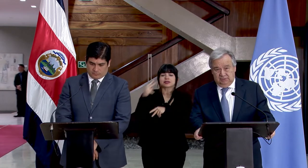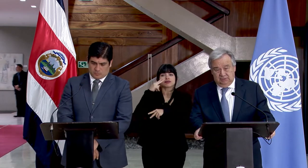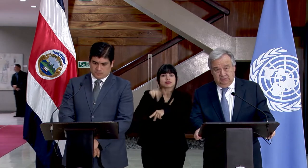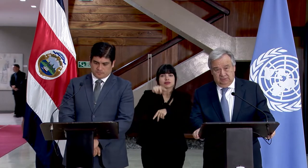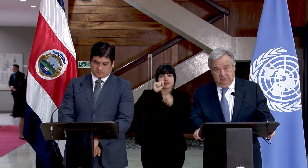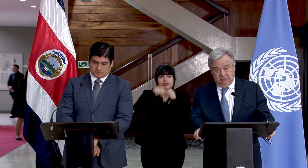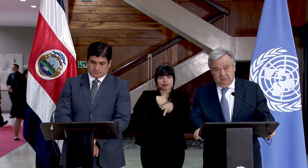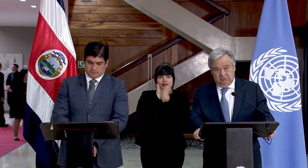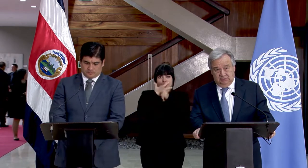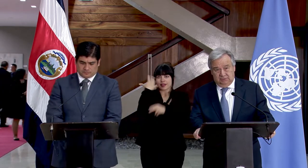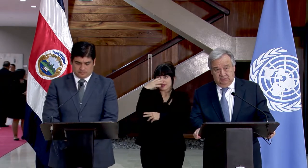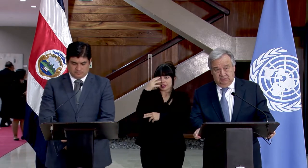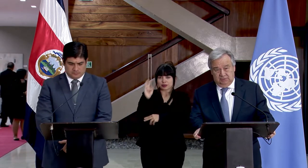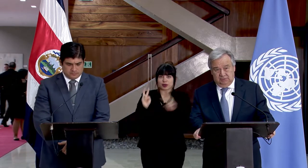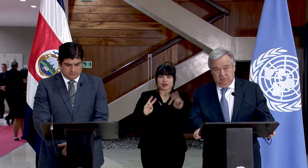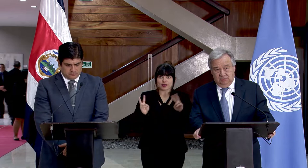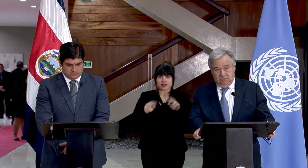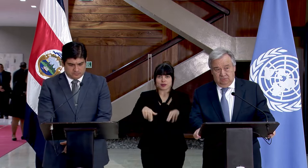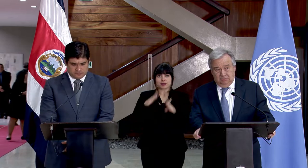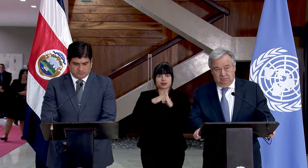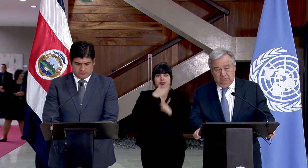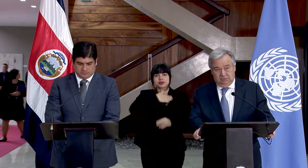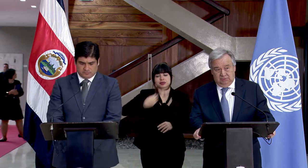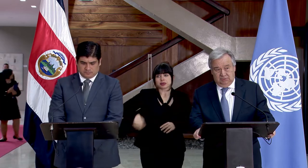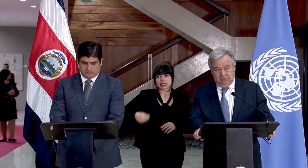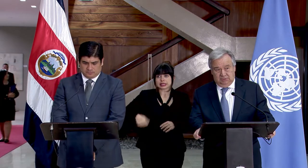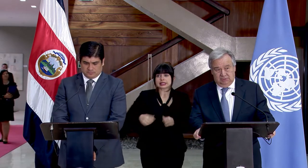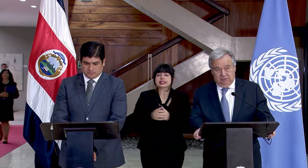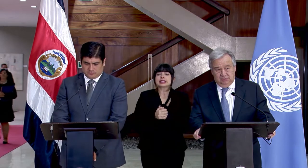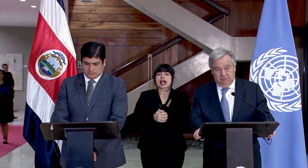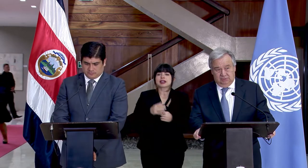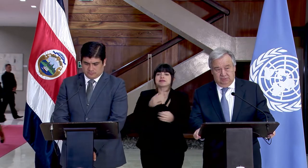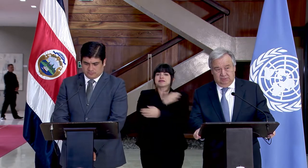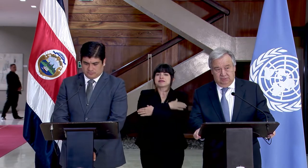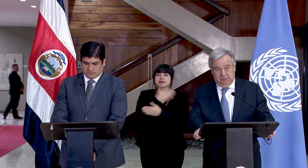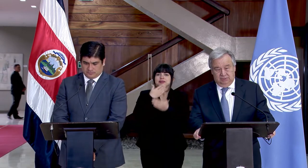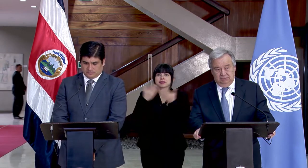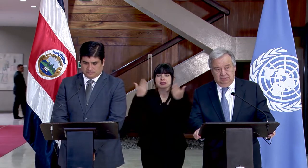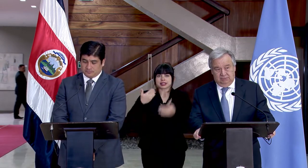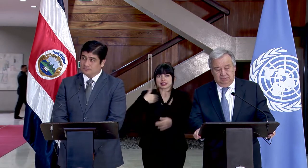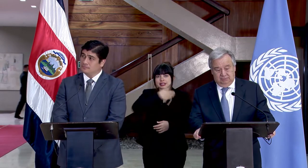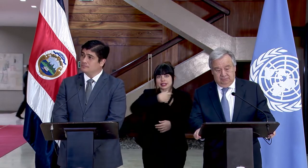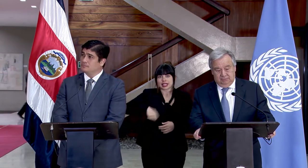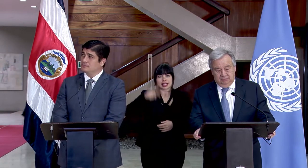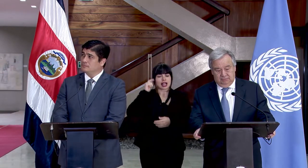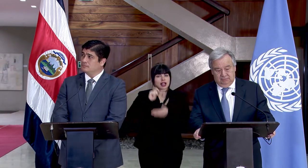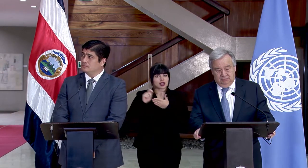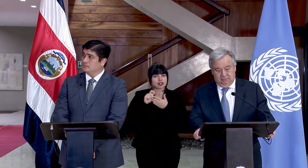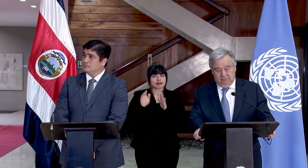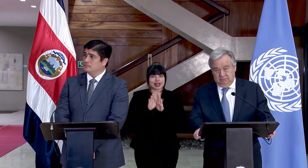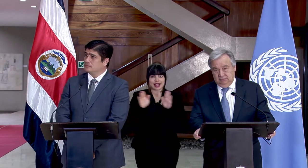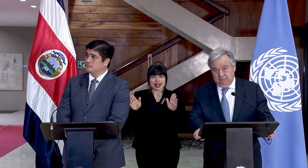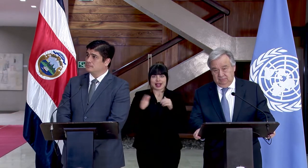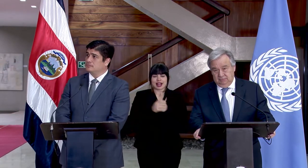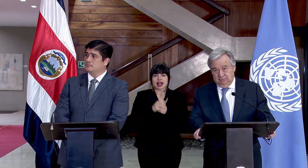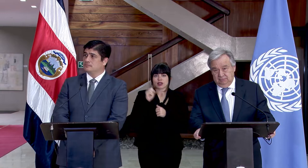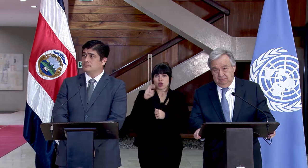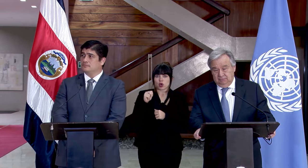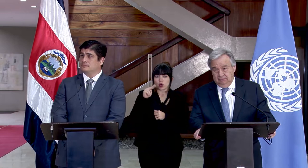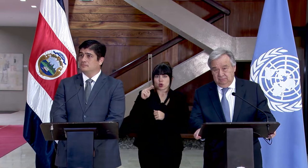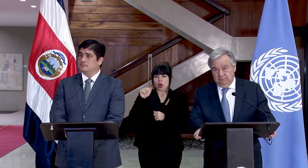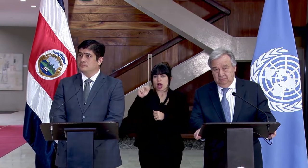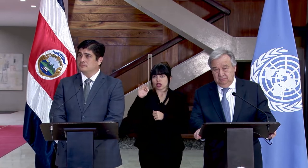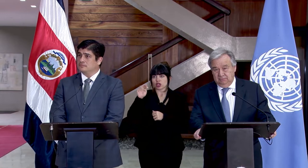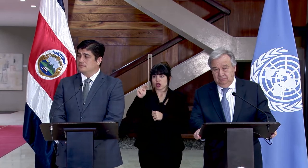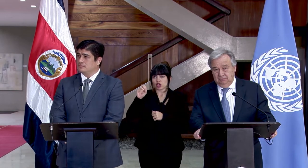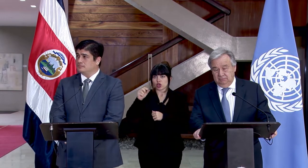esta transmisión vía Facebook Live de la Casa Presidencial. Una calurosa bienvenida al señor Secretario General de las Naciones Unidas, don Antonio Guterres,